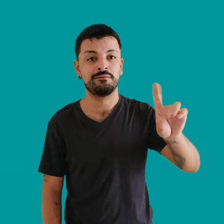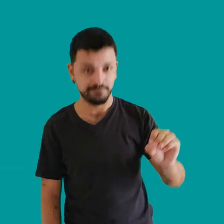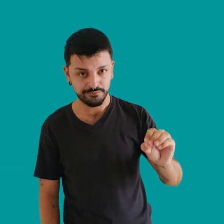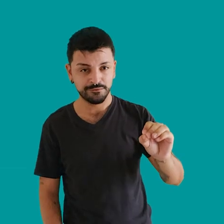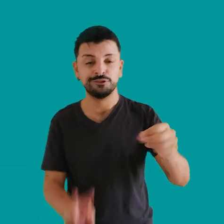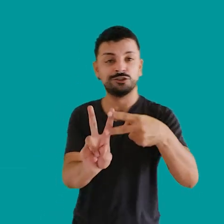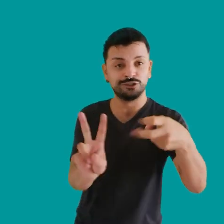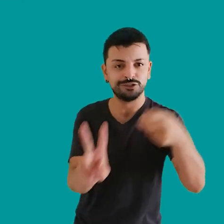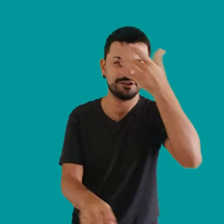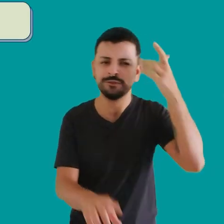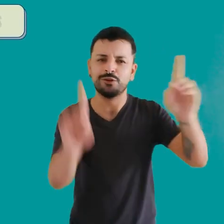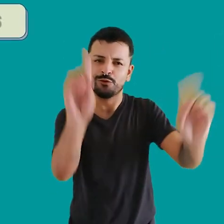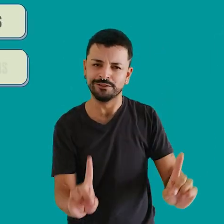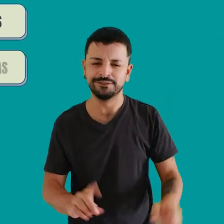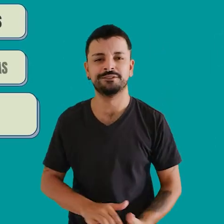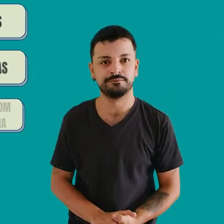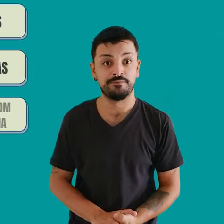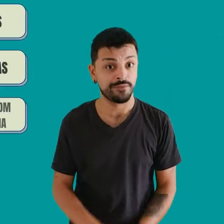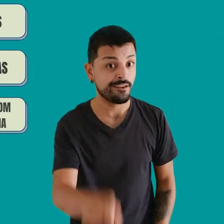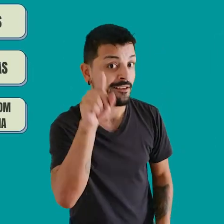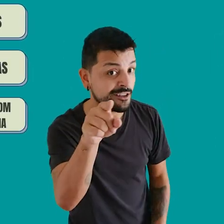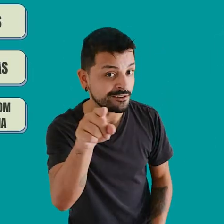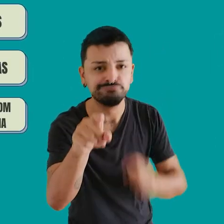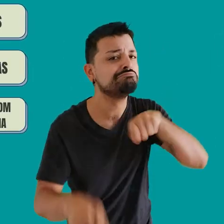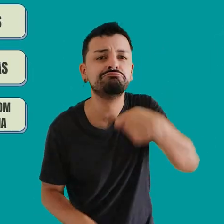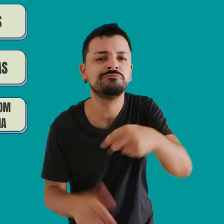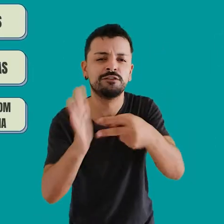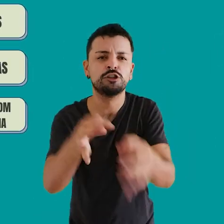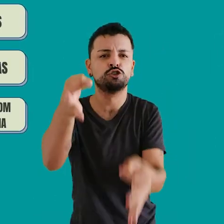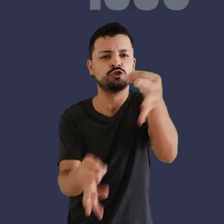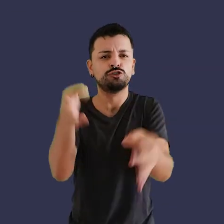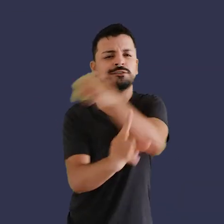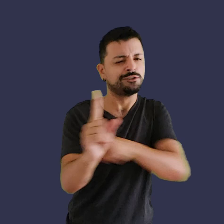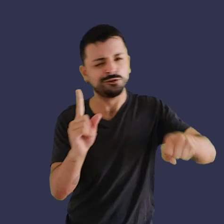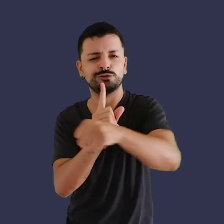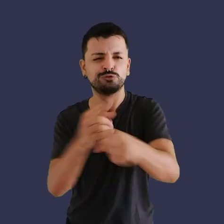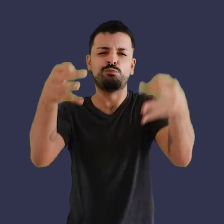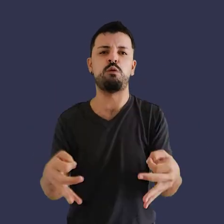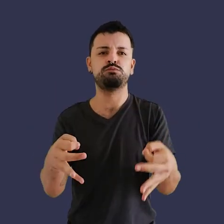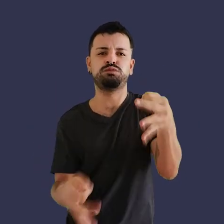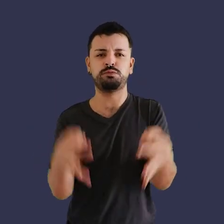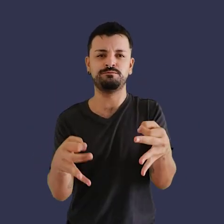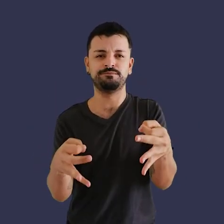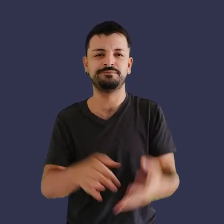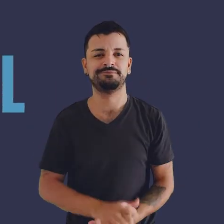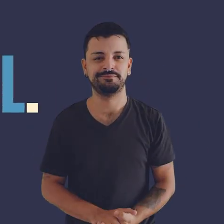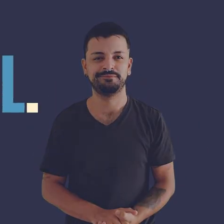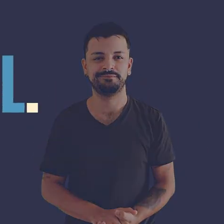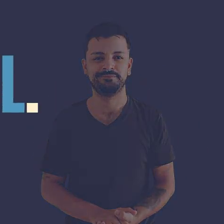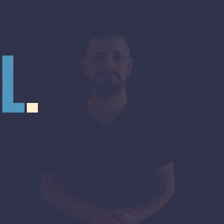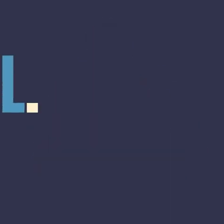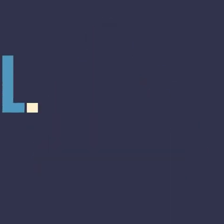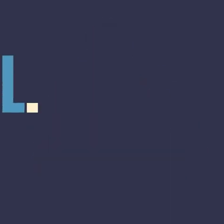as cotas para pretos, pardos, indígenas e pessoas com deficiência. Isso é justiça social.